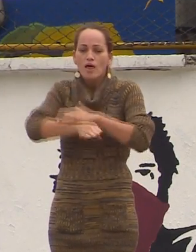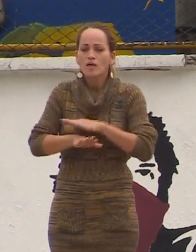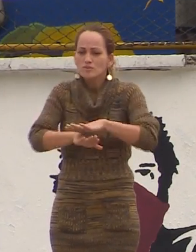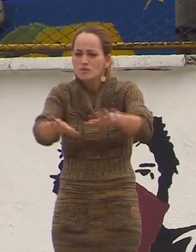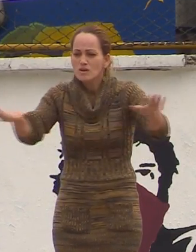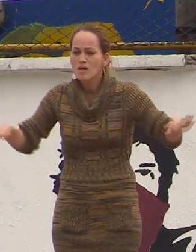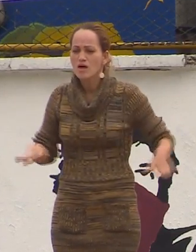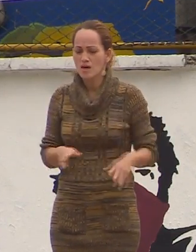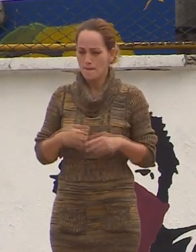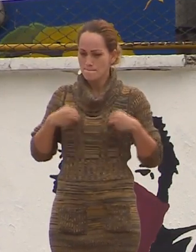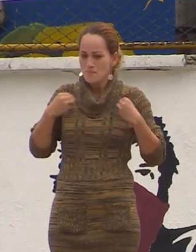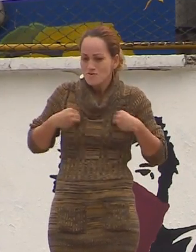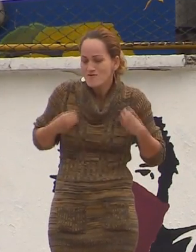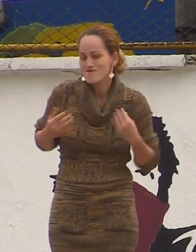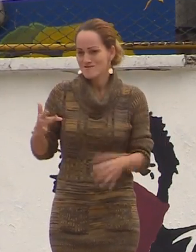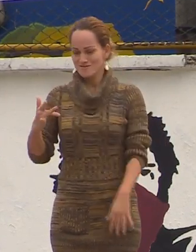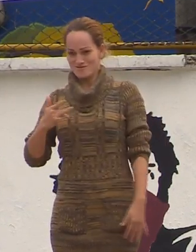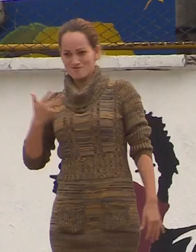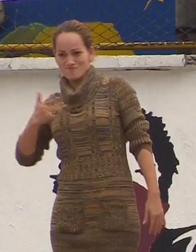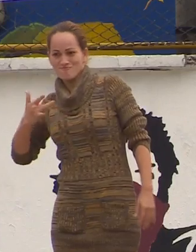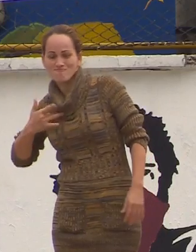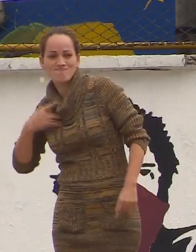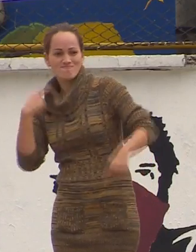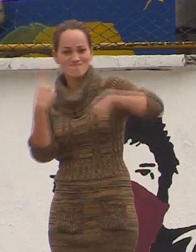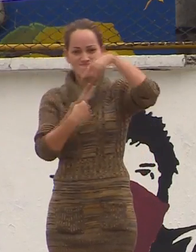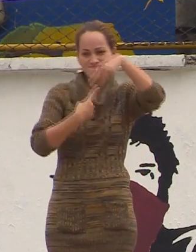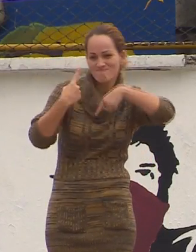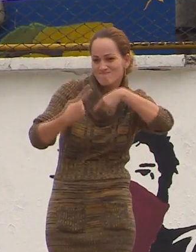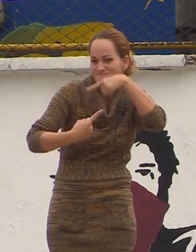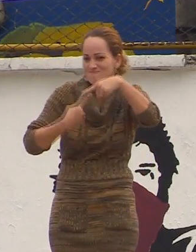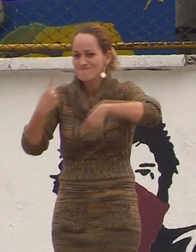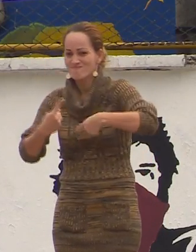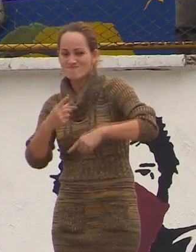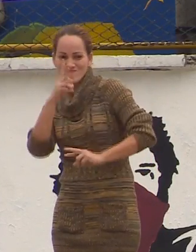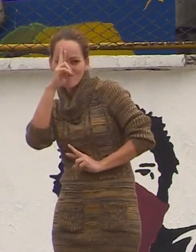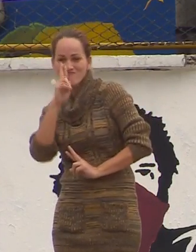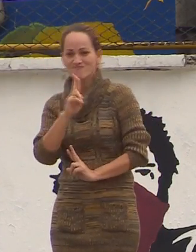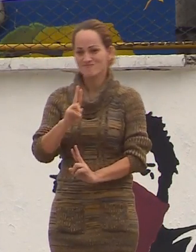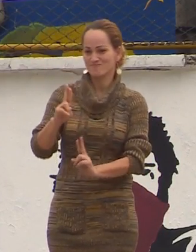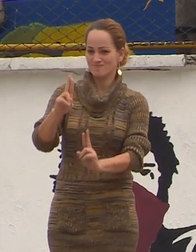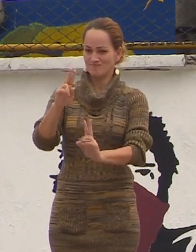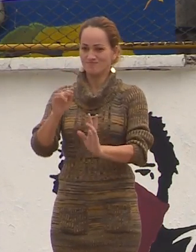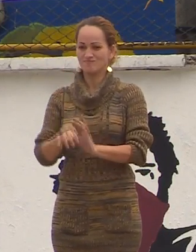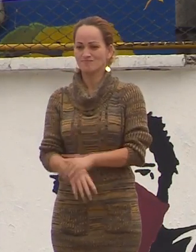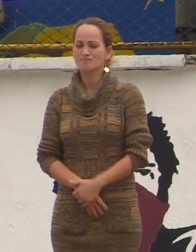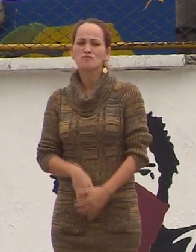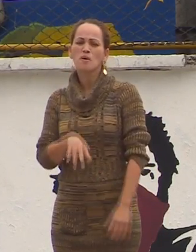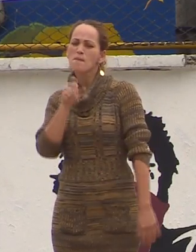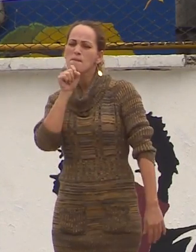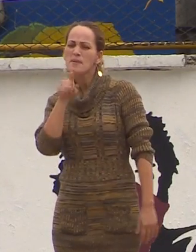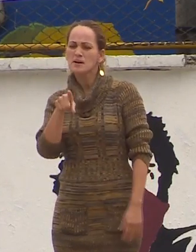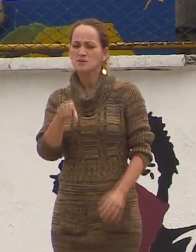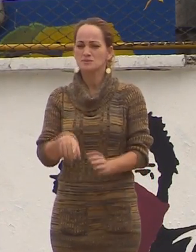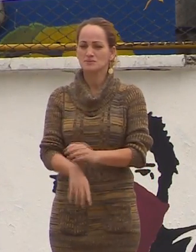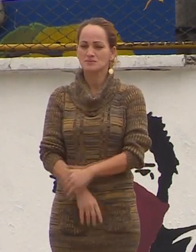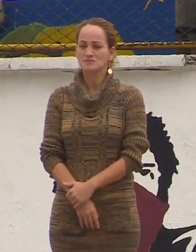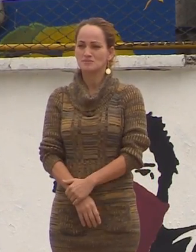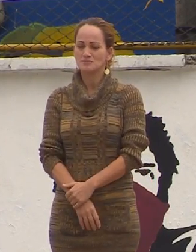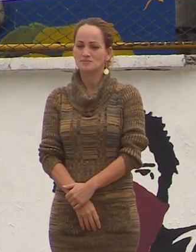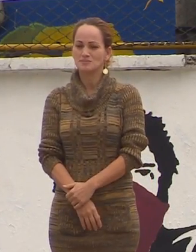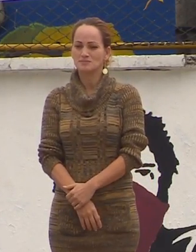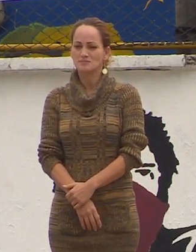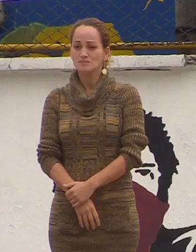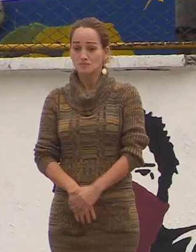universidad, gozarla, pasearla, reconocerla. Pregunto,